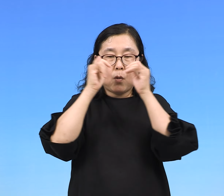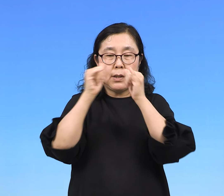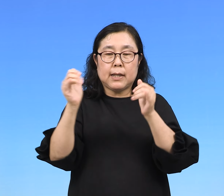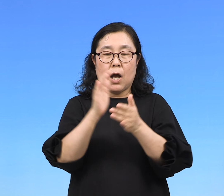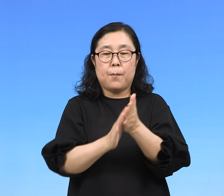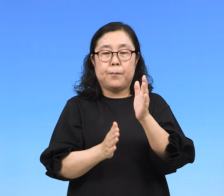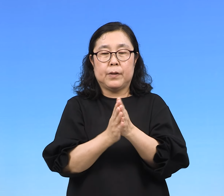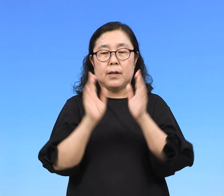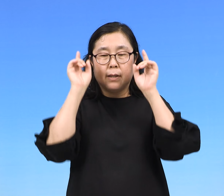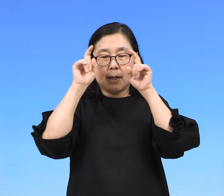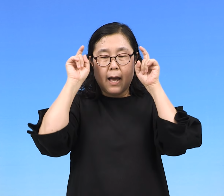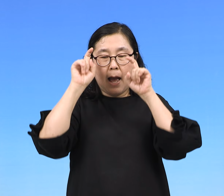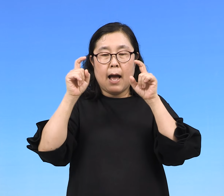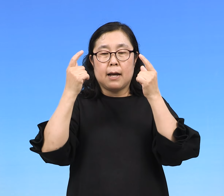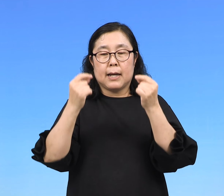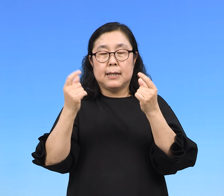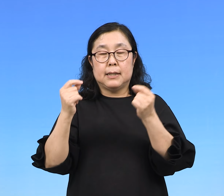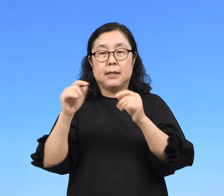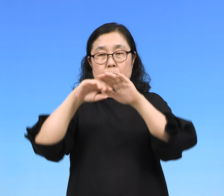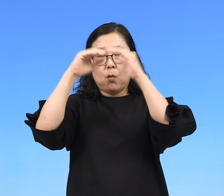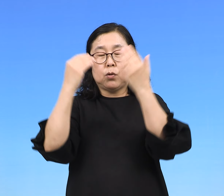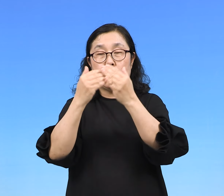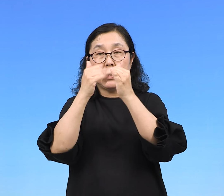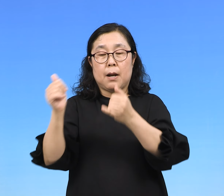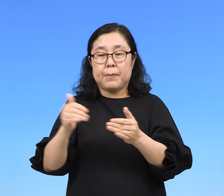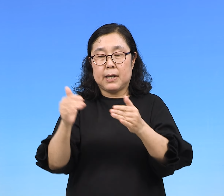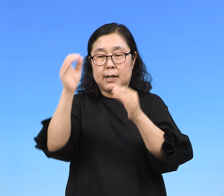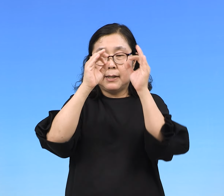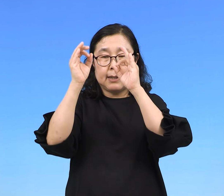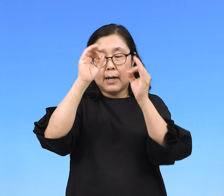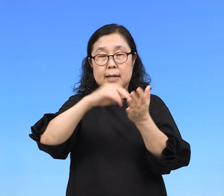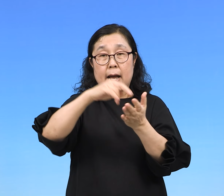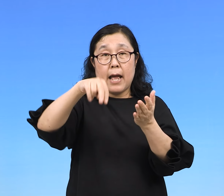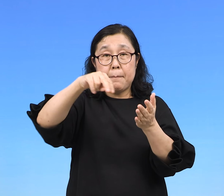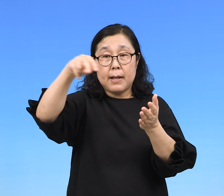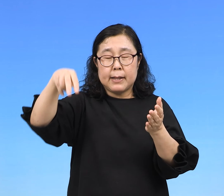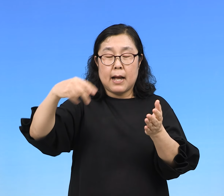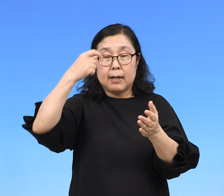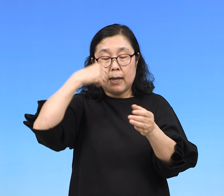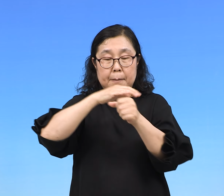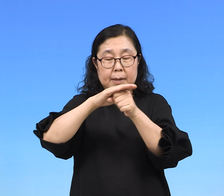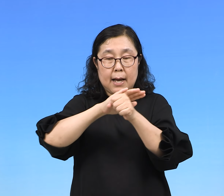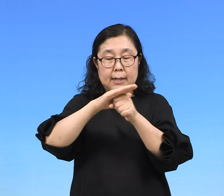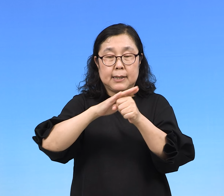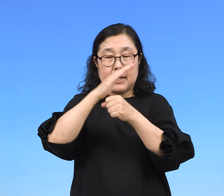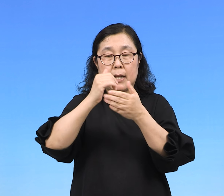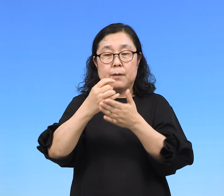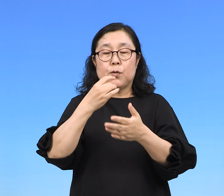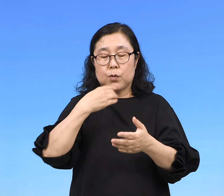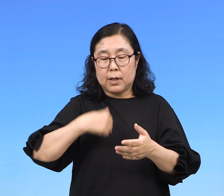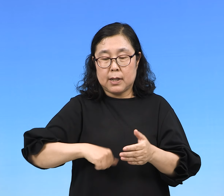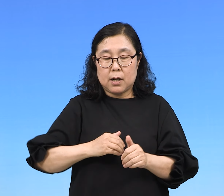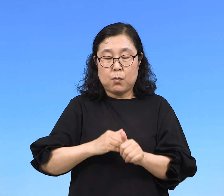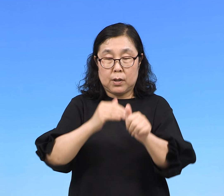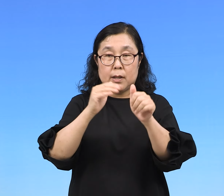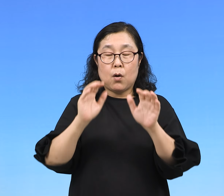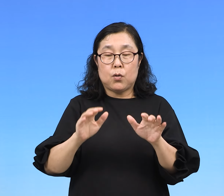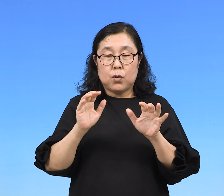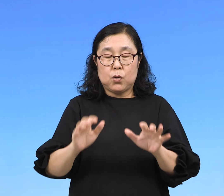없는 양같이 모든 사람 길 찾아 헤맨다. 자비하신 하나님 독생자를 보내사, 그 다음